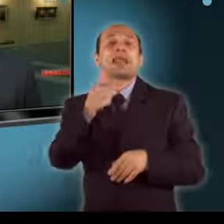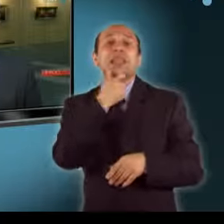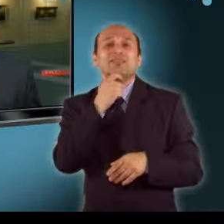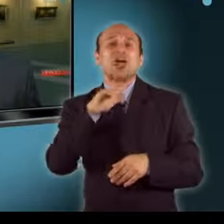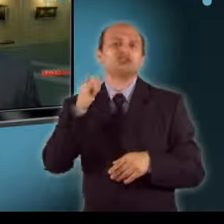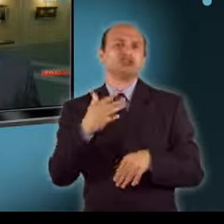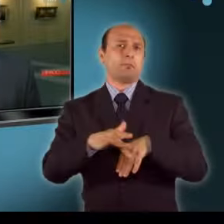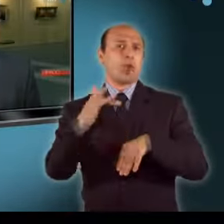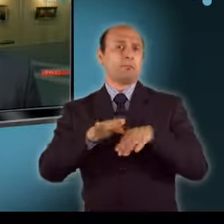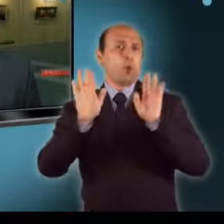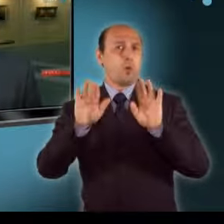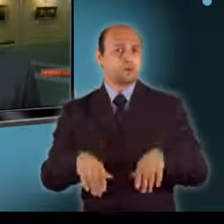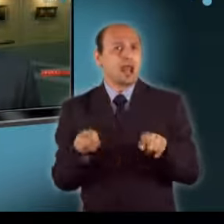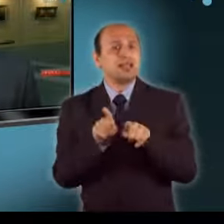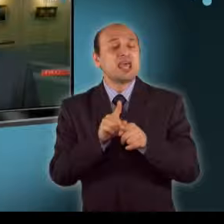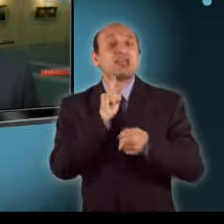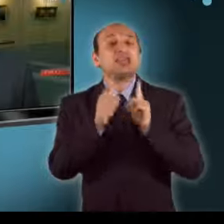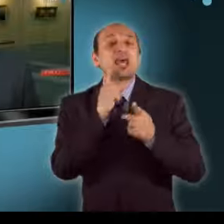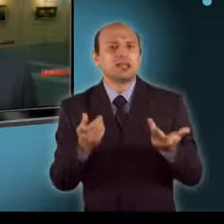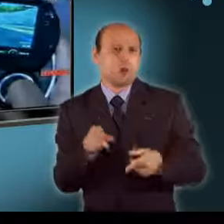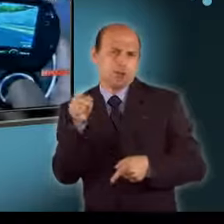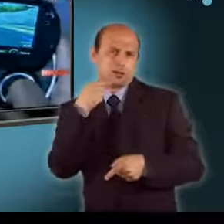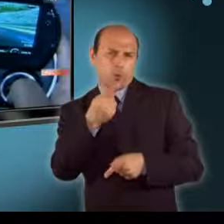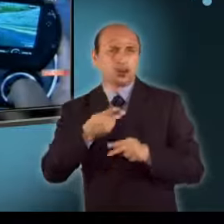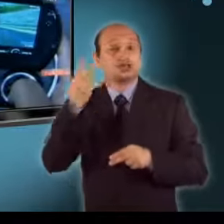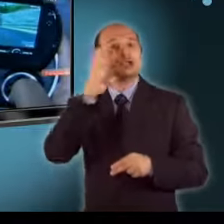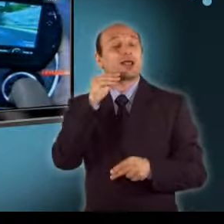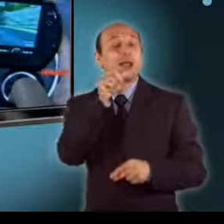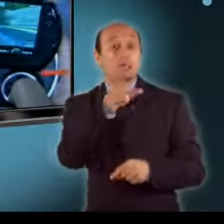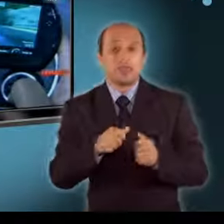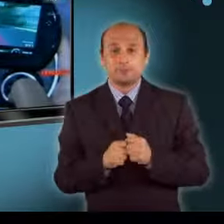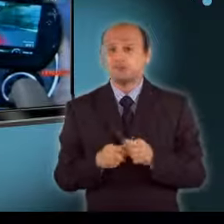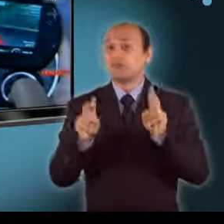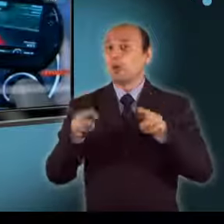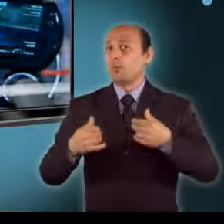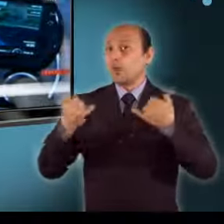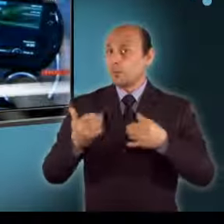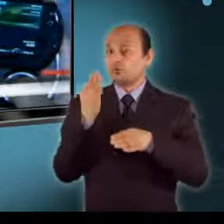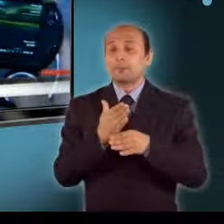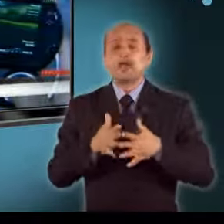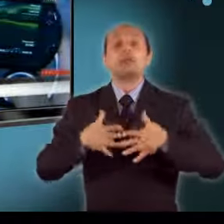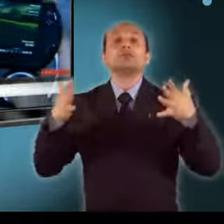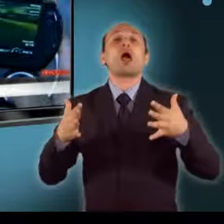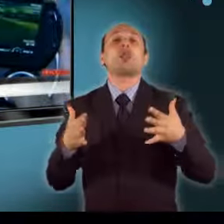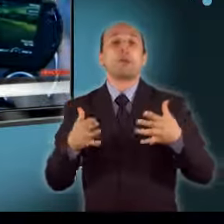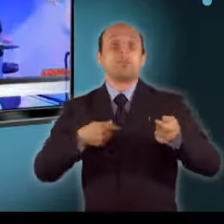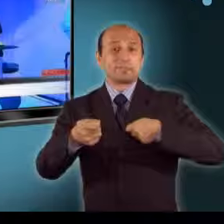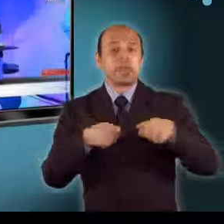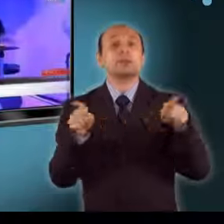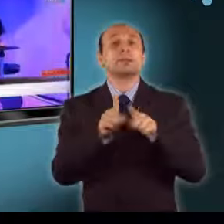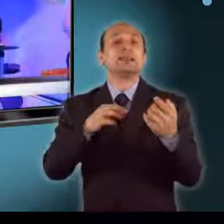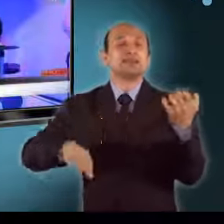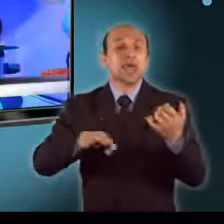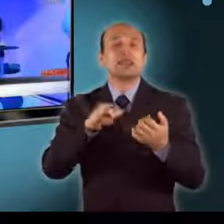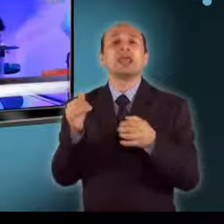korukban kipróbálják ezeket, mondta egy szakember. A játékipar már a nagyobb piac, mint a zene és a mozi együttvéve.